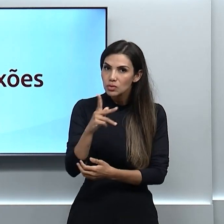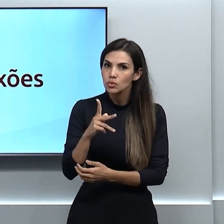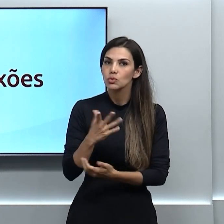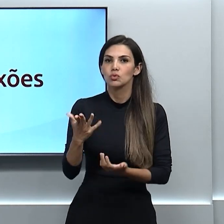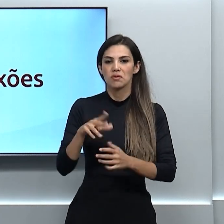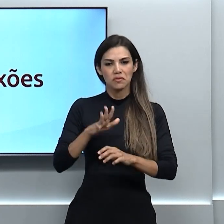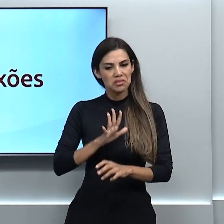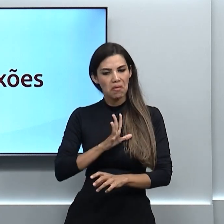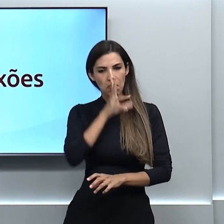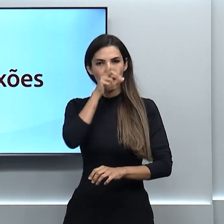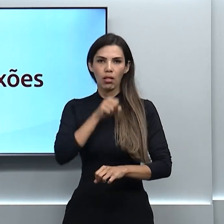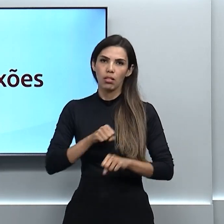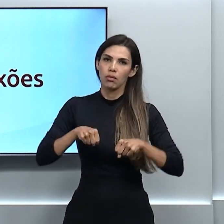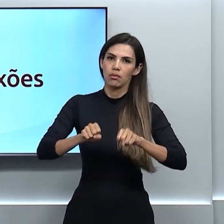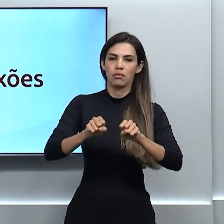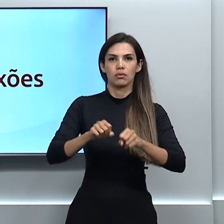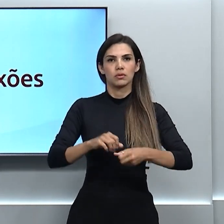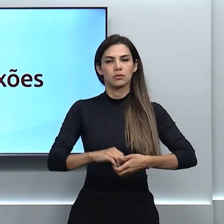nesses alagamentos.